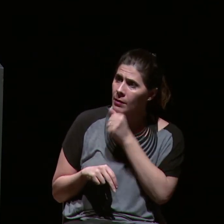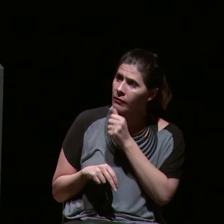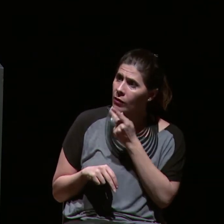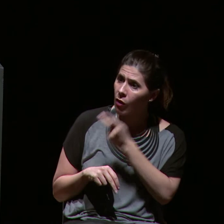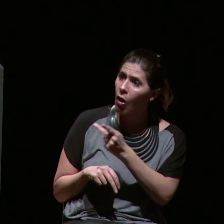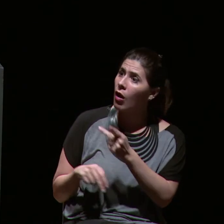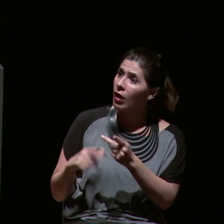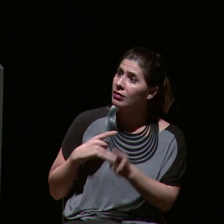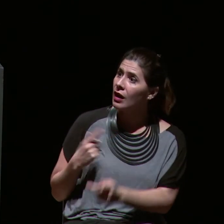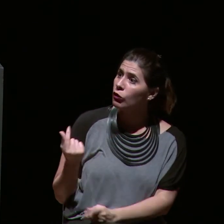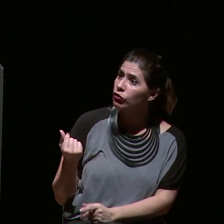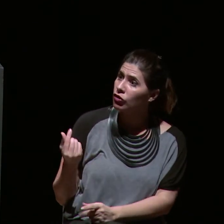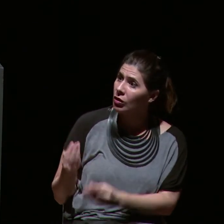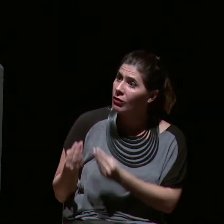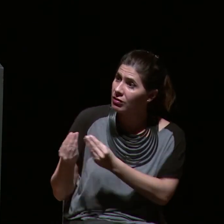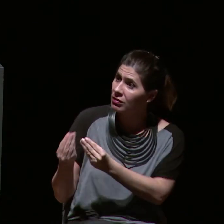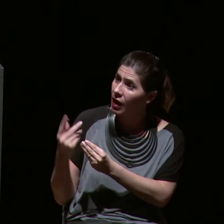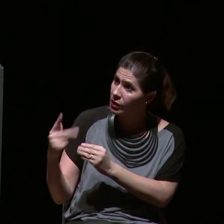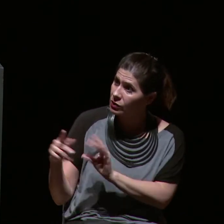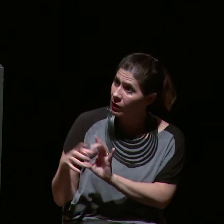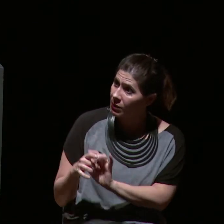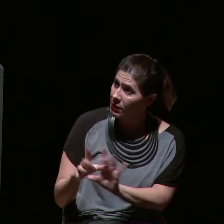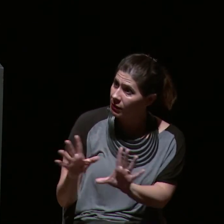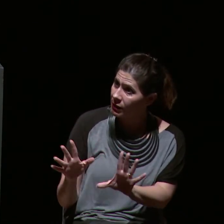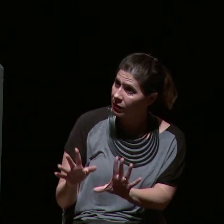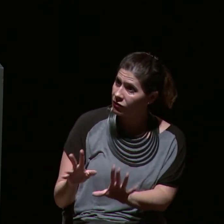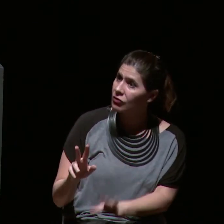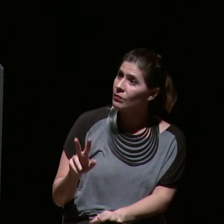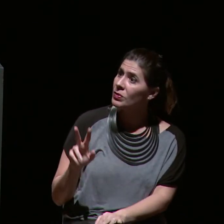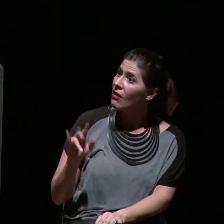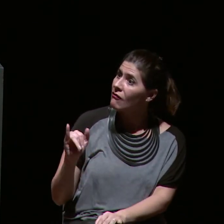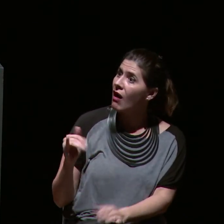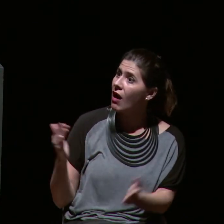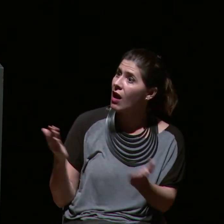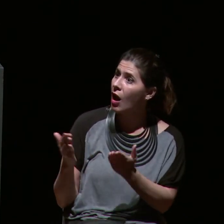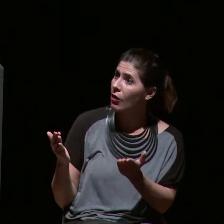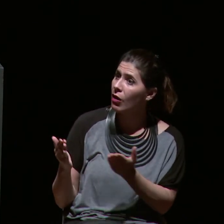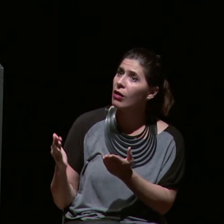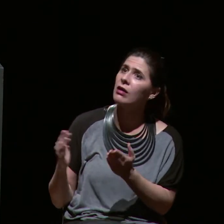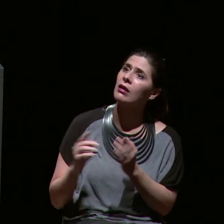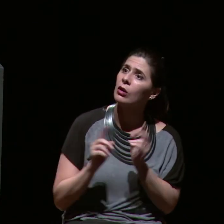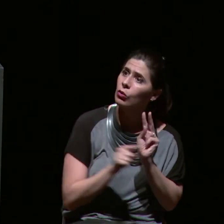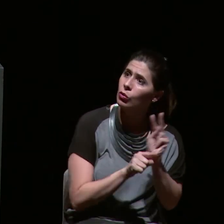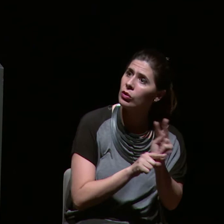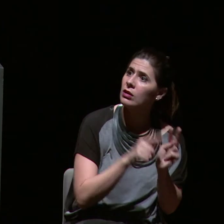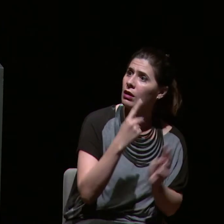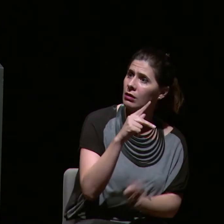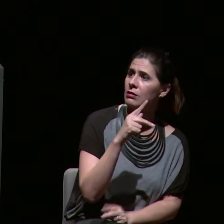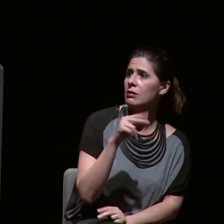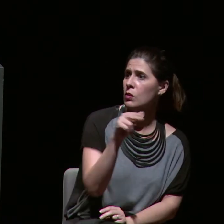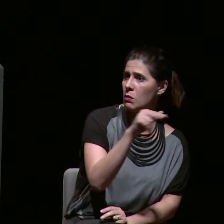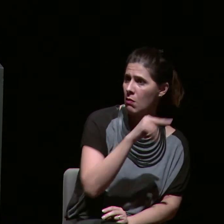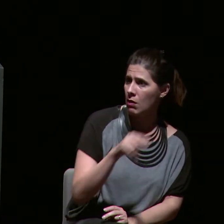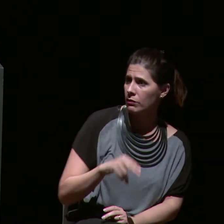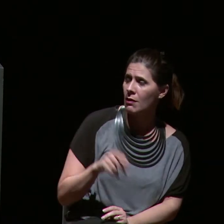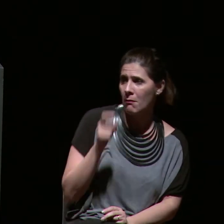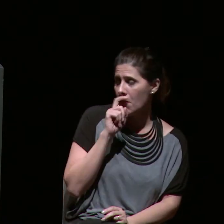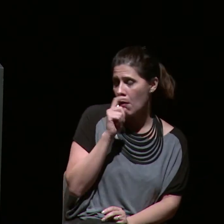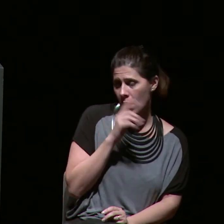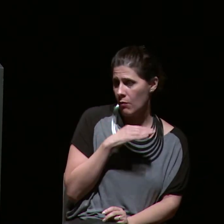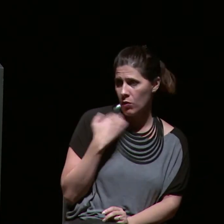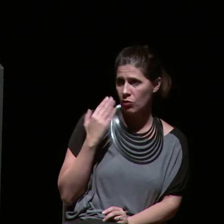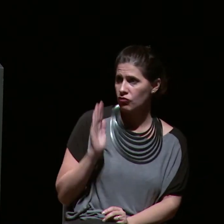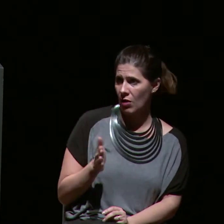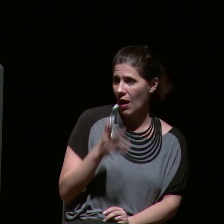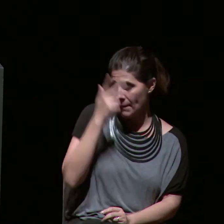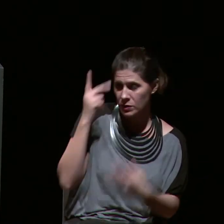de tua liberdade. Vê que teu pai morreu e vai-se agora ser o pai dos seus irmãos. E já não voltarão a te castigar mais, Juan. Tenha cuidado."